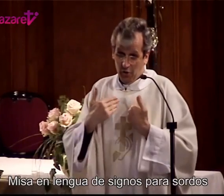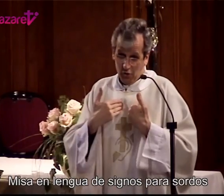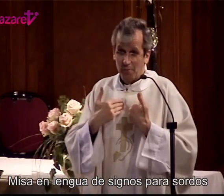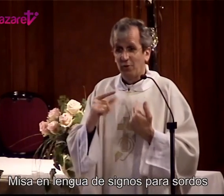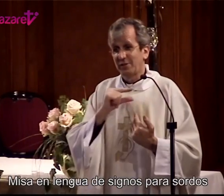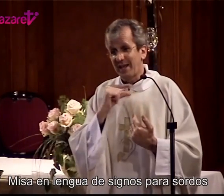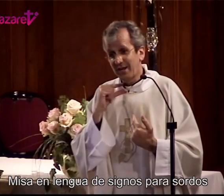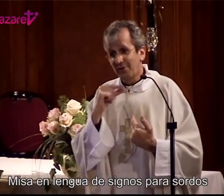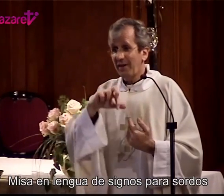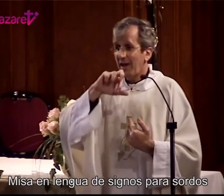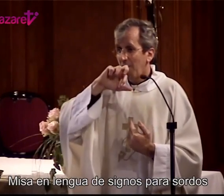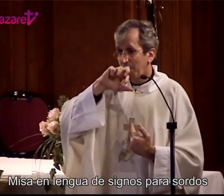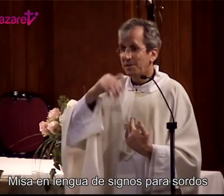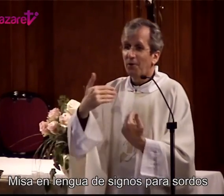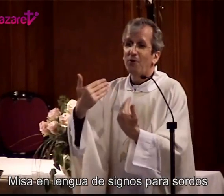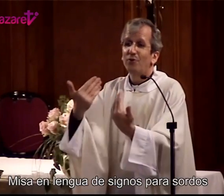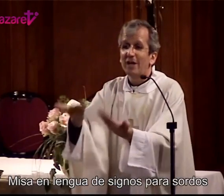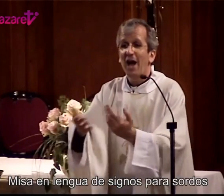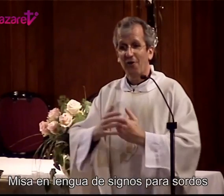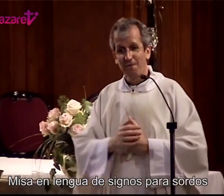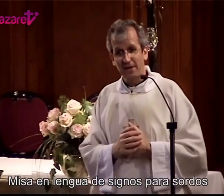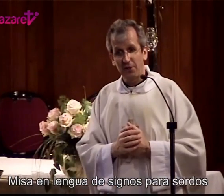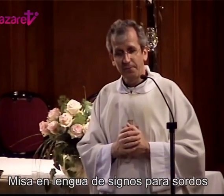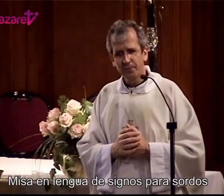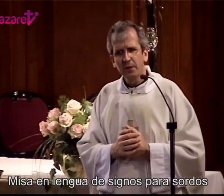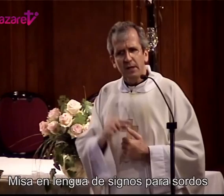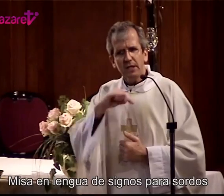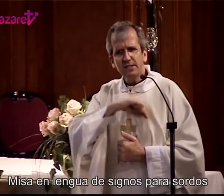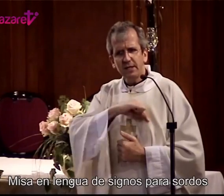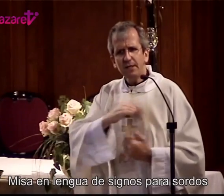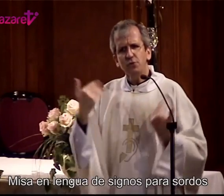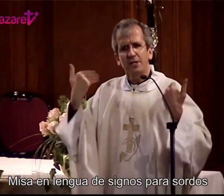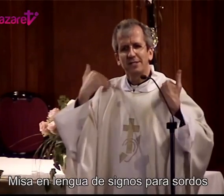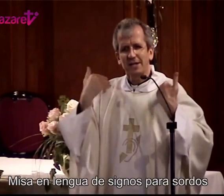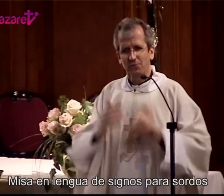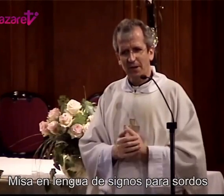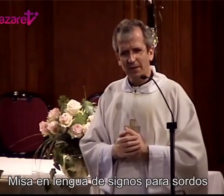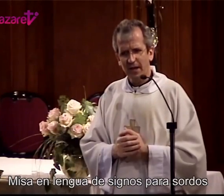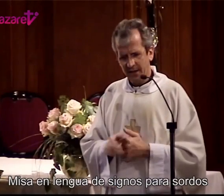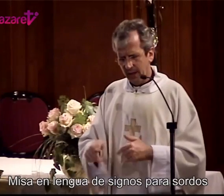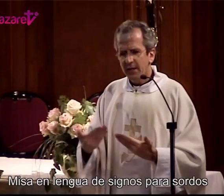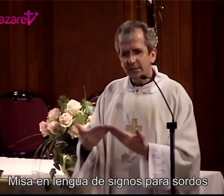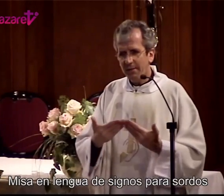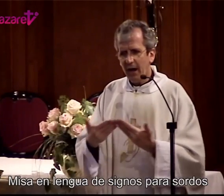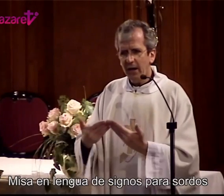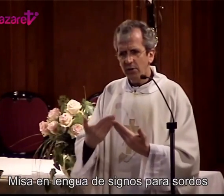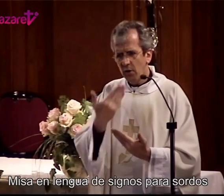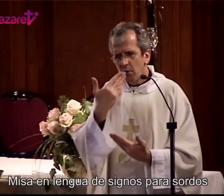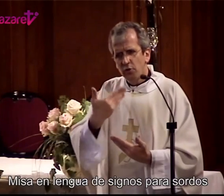como sacerdote, el obispo nos ha confiado. Y sentimos esa responsabilidad. Y este Evangelio nos